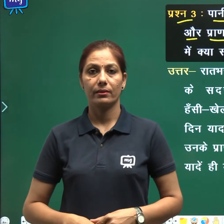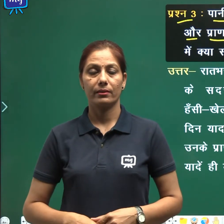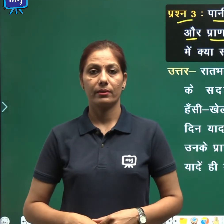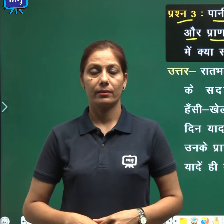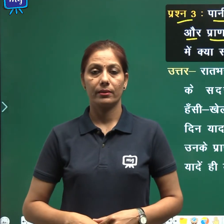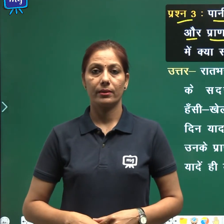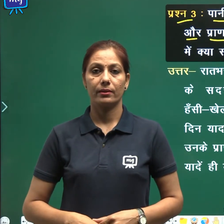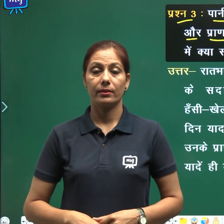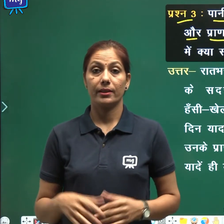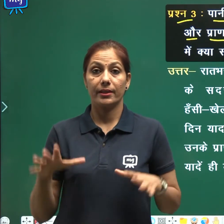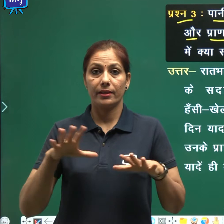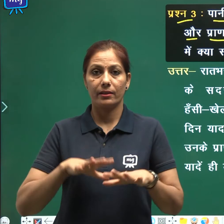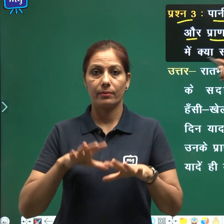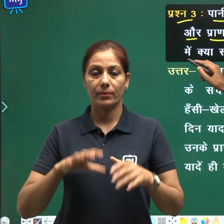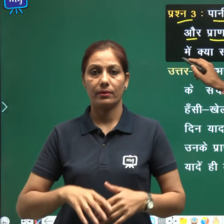घिरने में